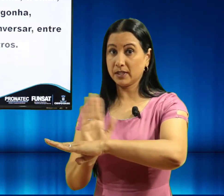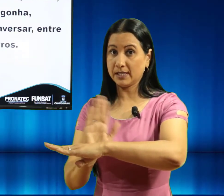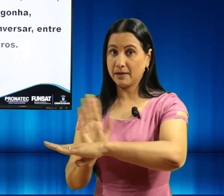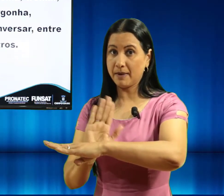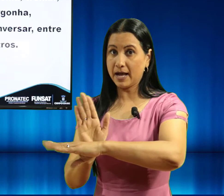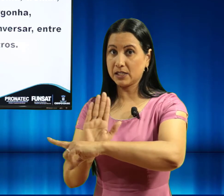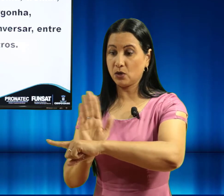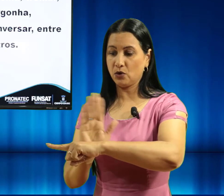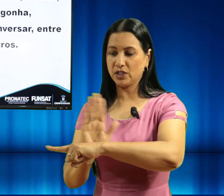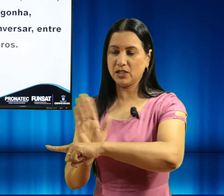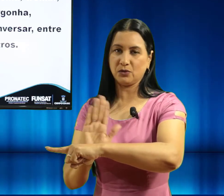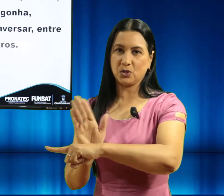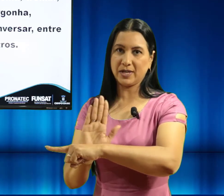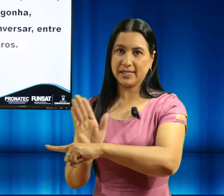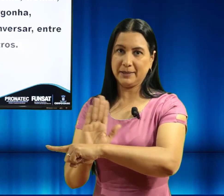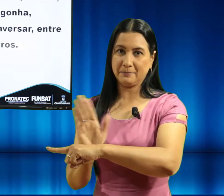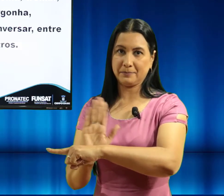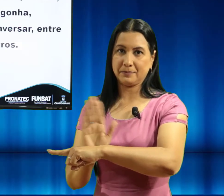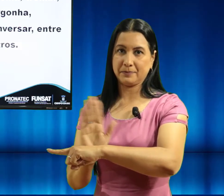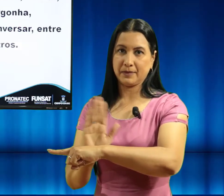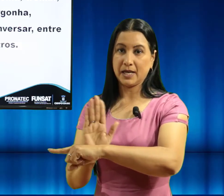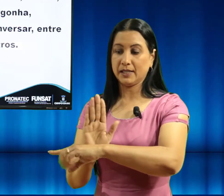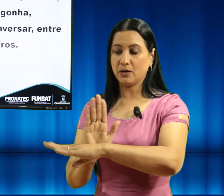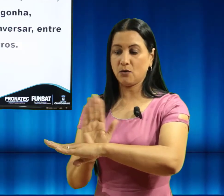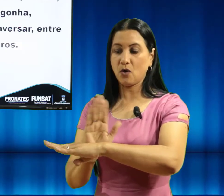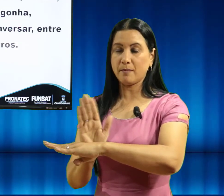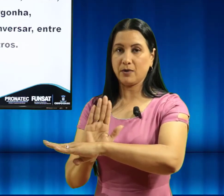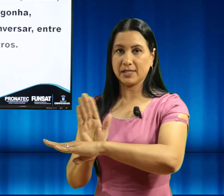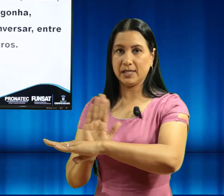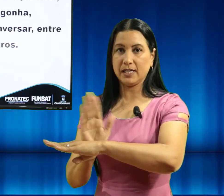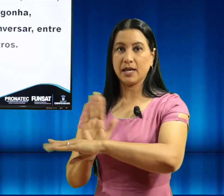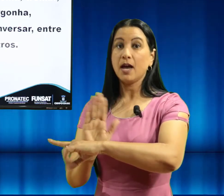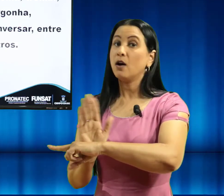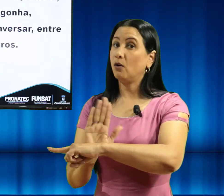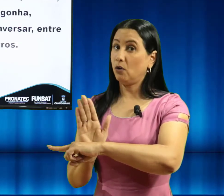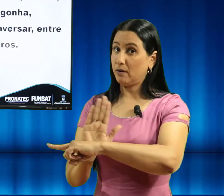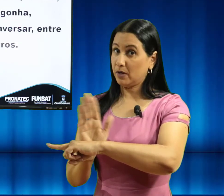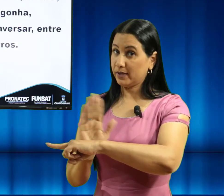essa base, hoje eles usam assim. Então, ou a mão assim, ou a mão assim.